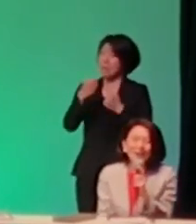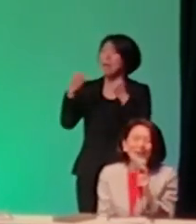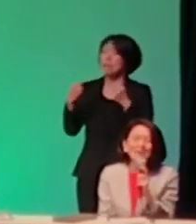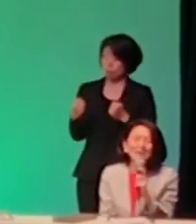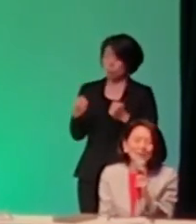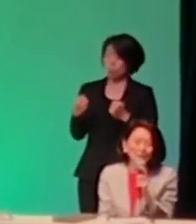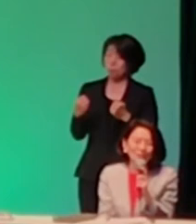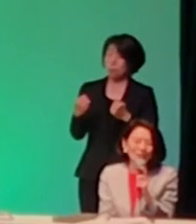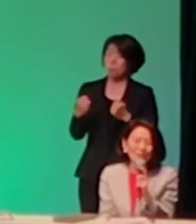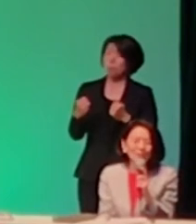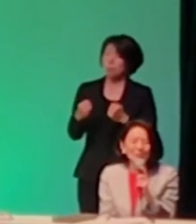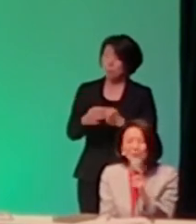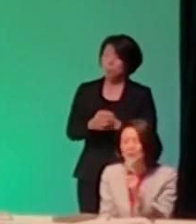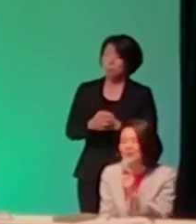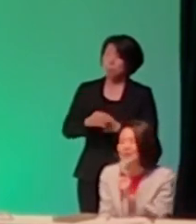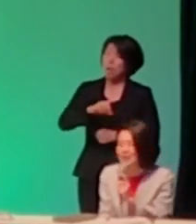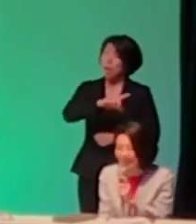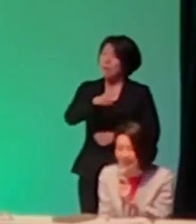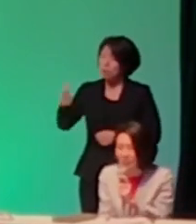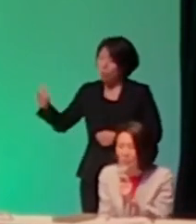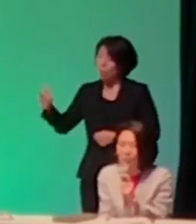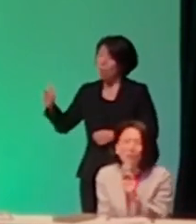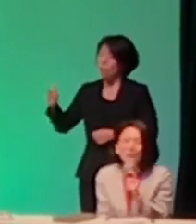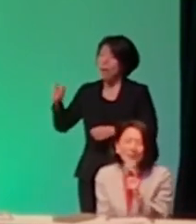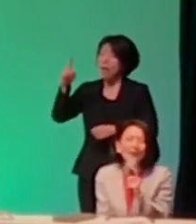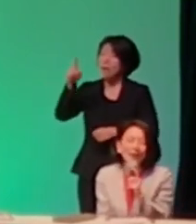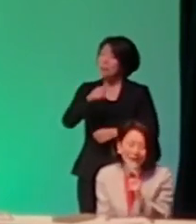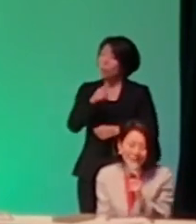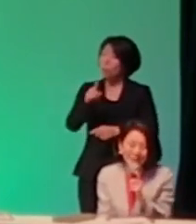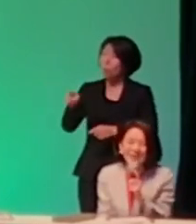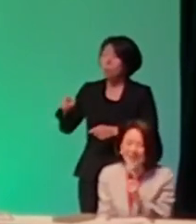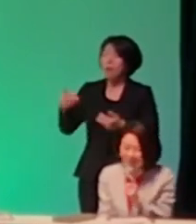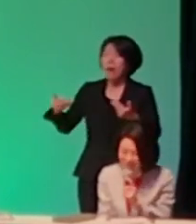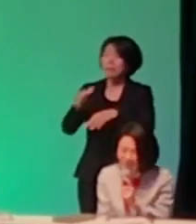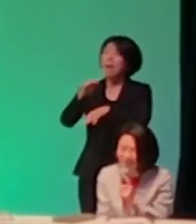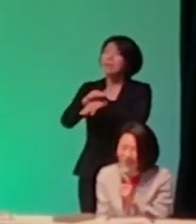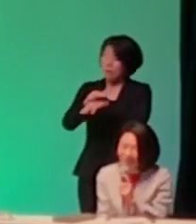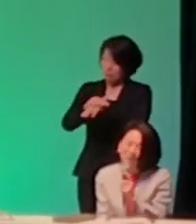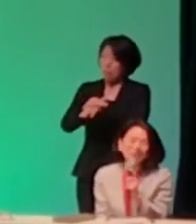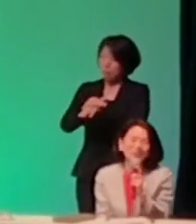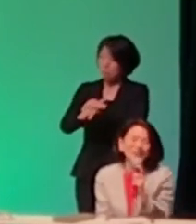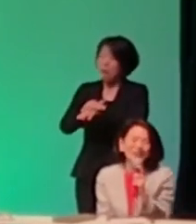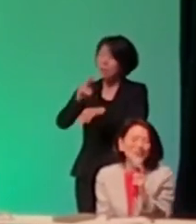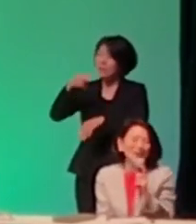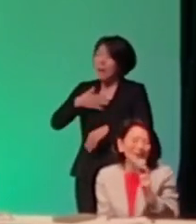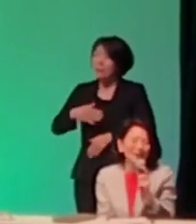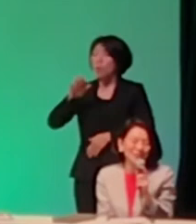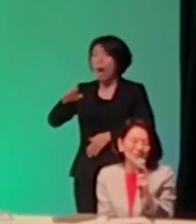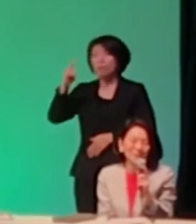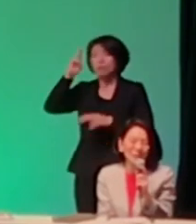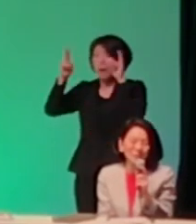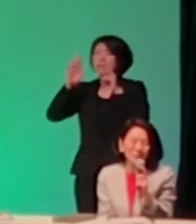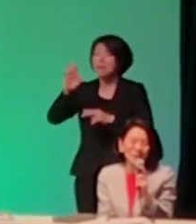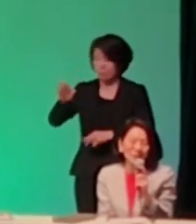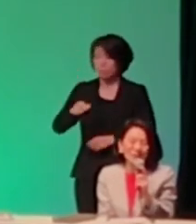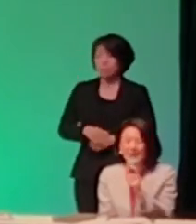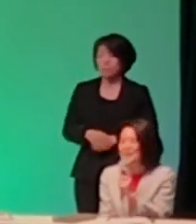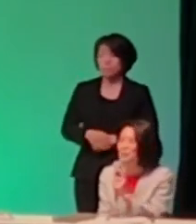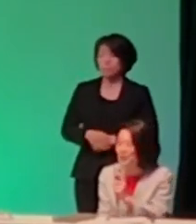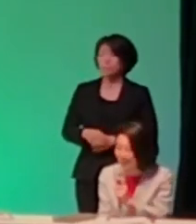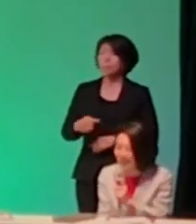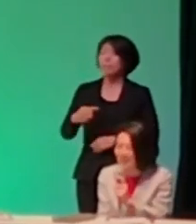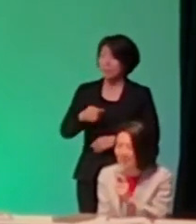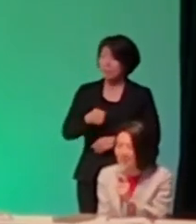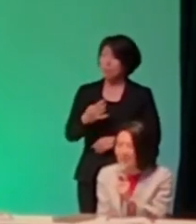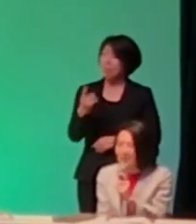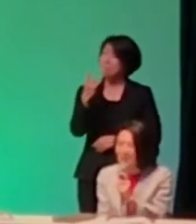ういった会社ですので、多様な人の働き方というのはとても理解がある会社なんです。でもそんな中でもやはり私は期待